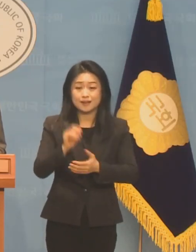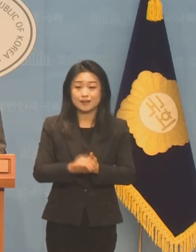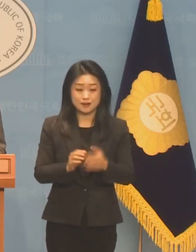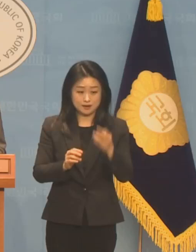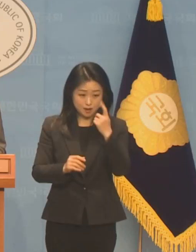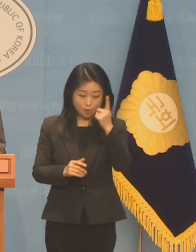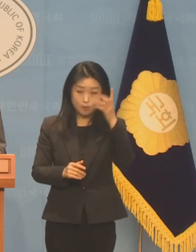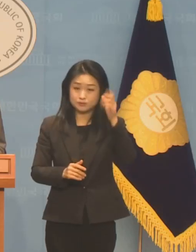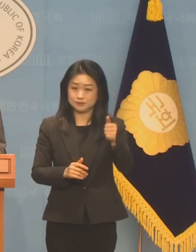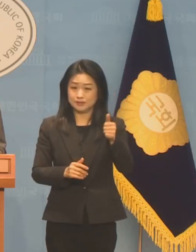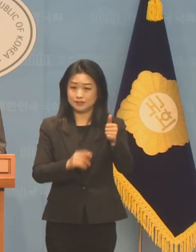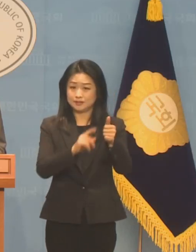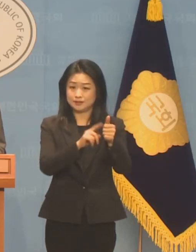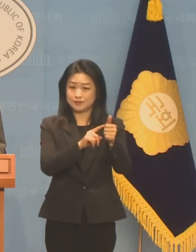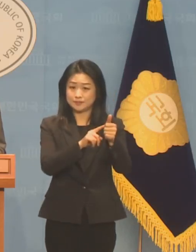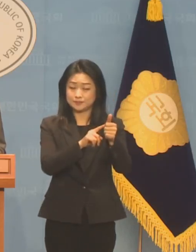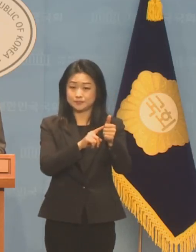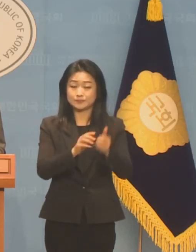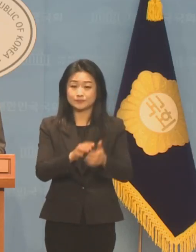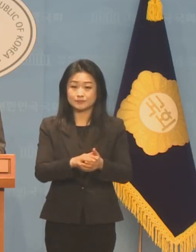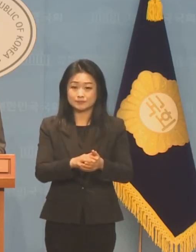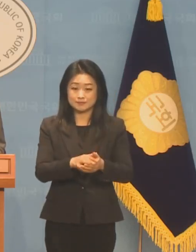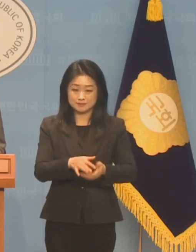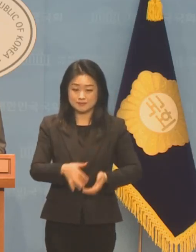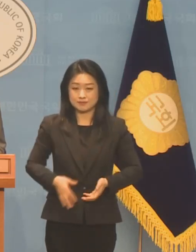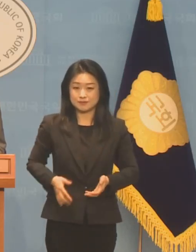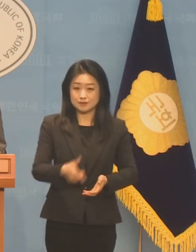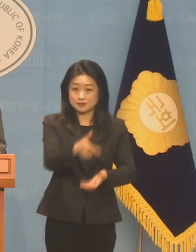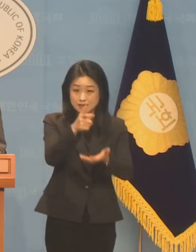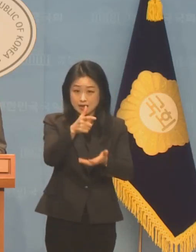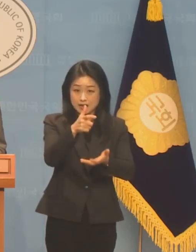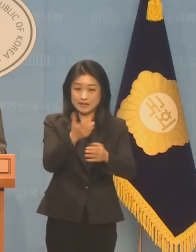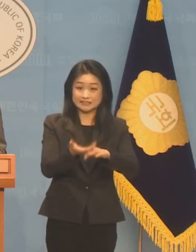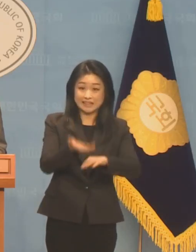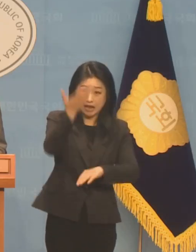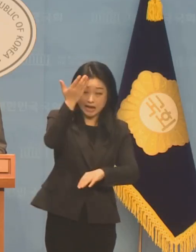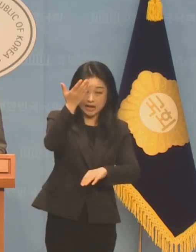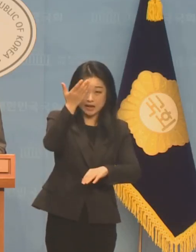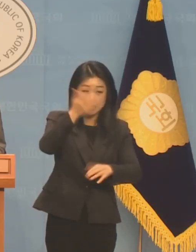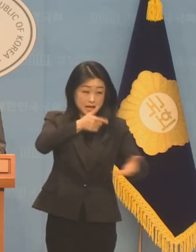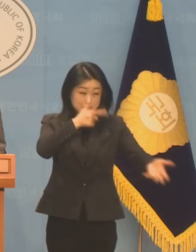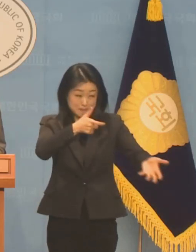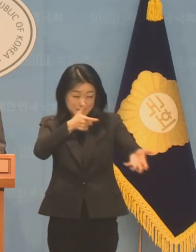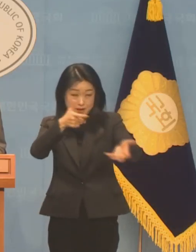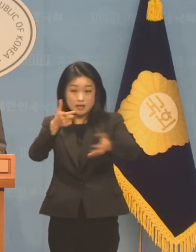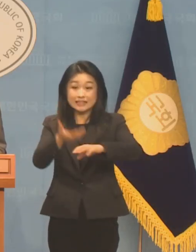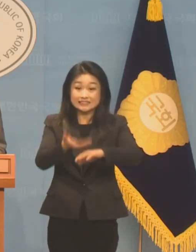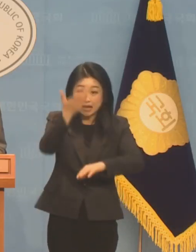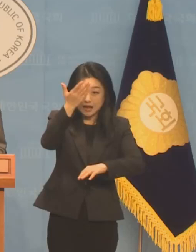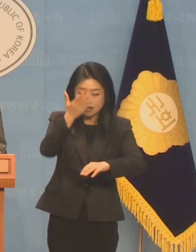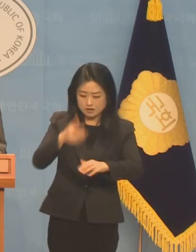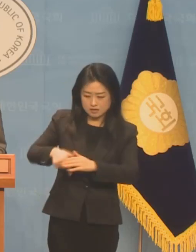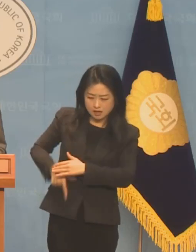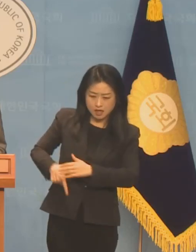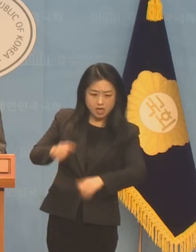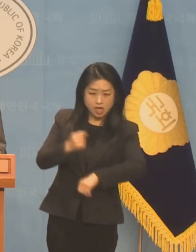경호처 간부회에서는 기관단총 이상의 중화기 무장 주장이 나왔다고도